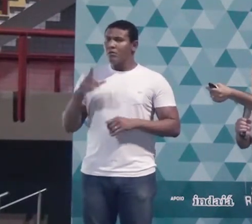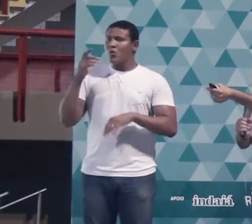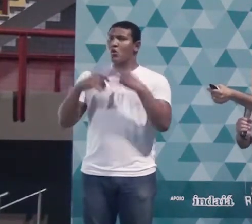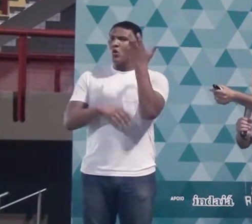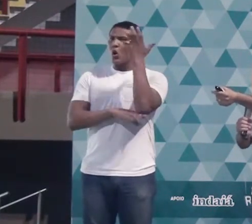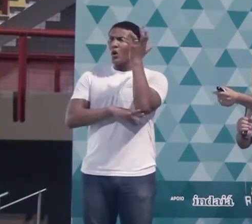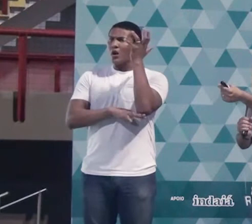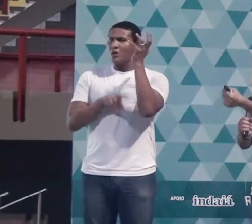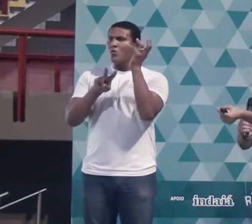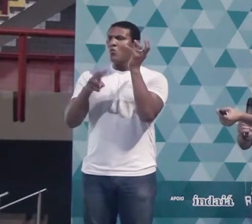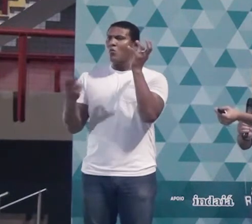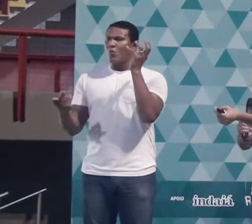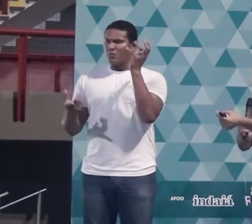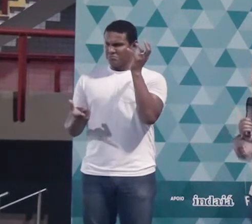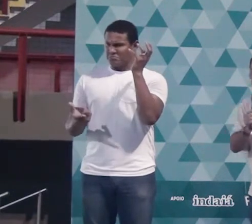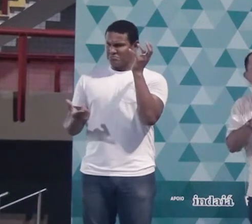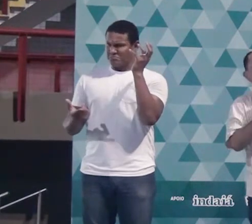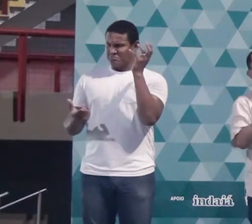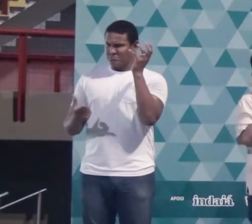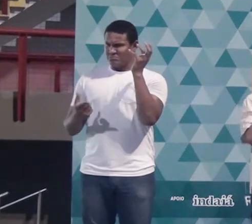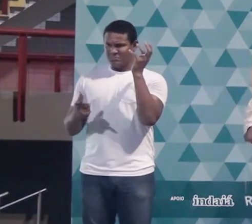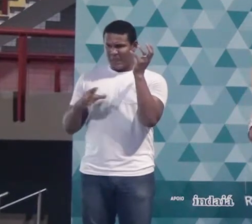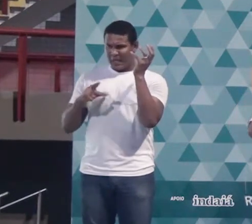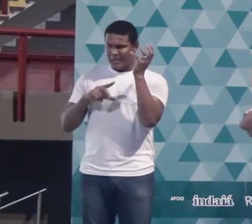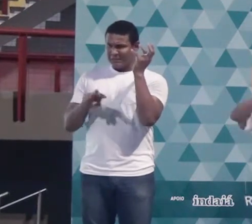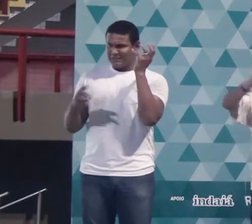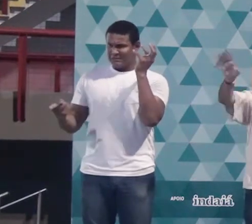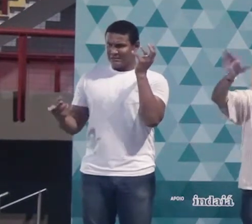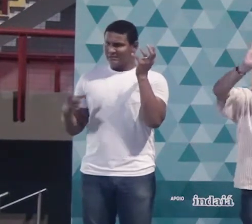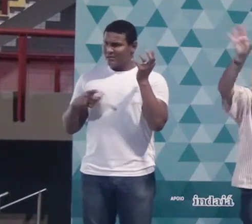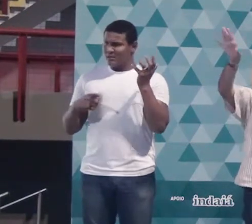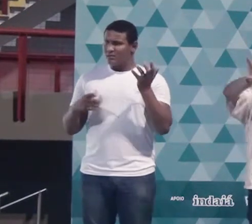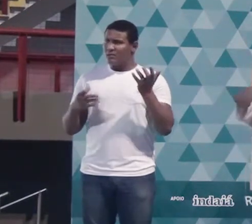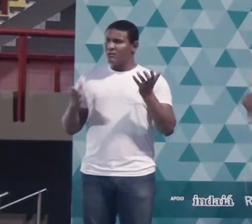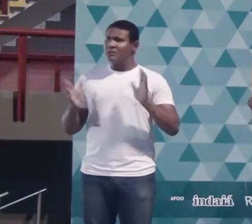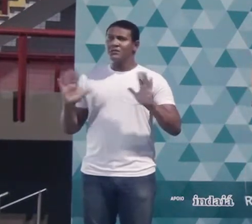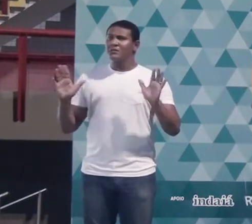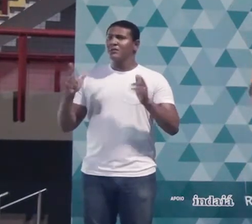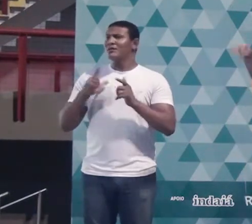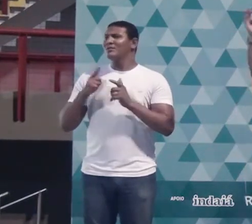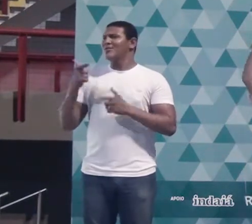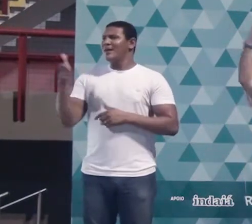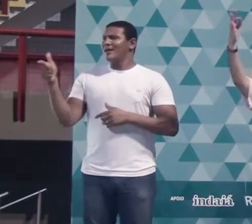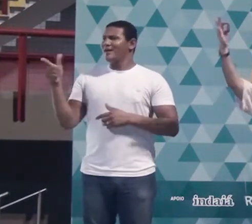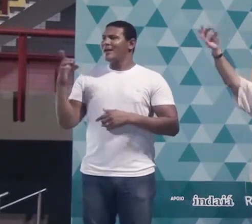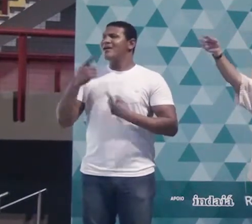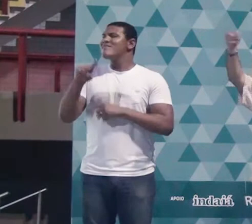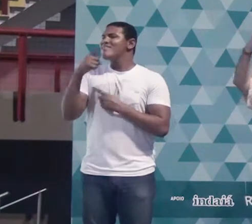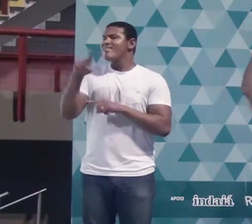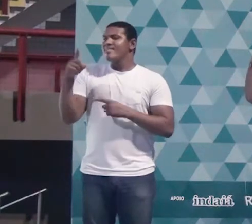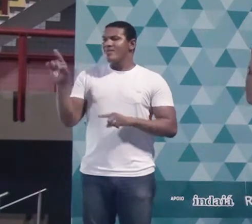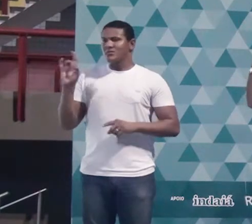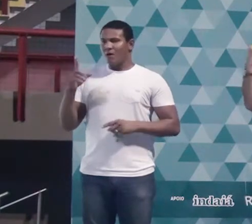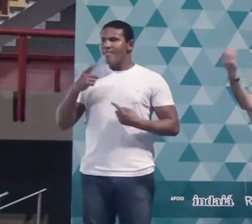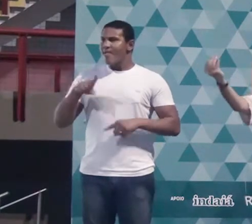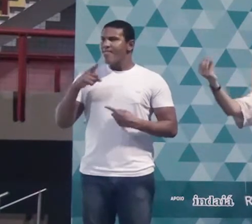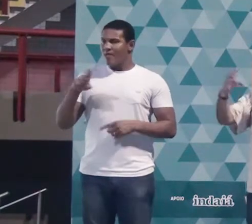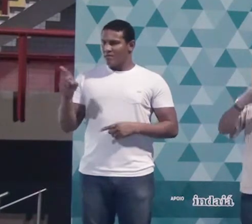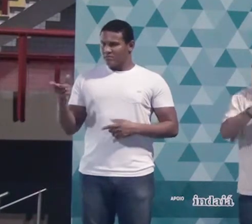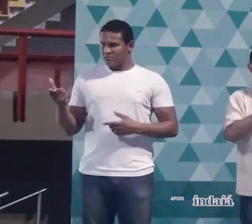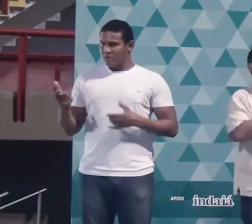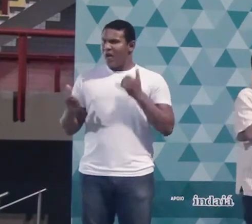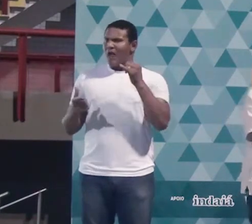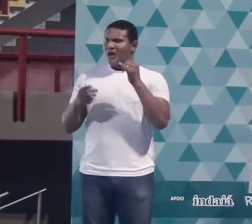coqueiro? Bananeira? Filho, pessoal, não existe, para de frescar. Olha a hora, pessoal, para de frescar. Não existe antônimo